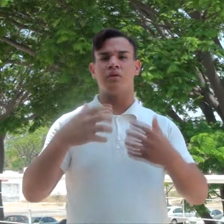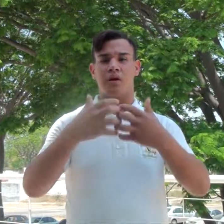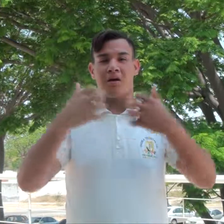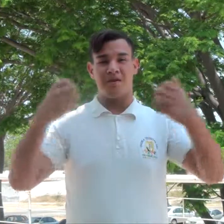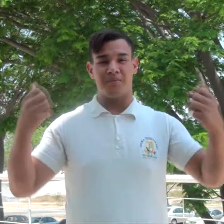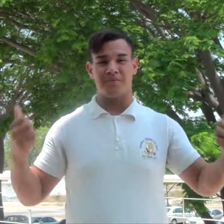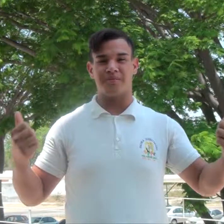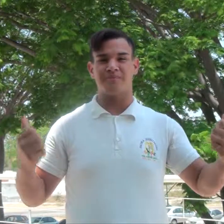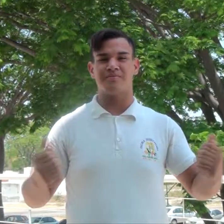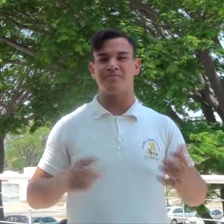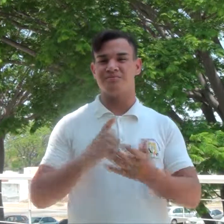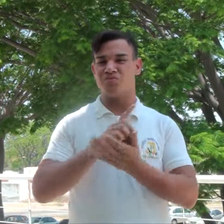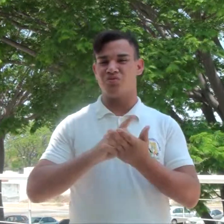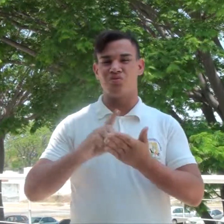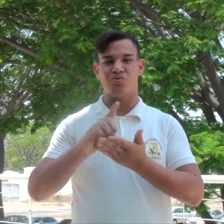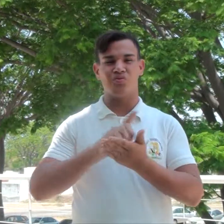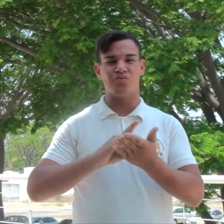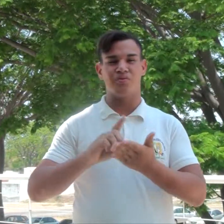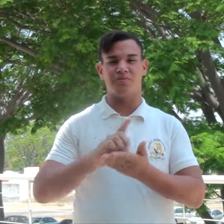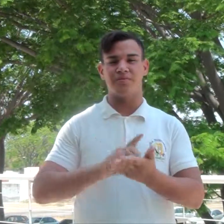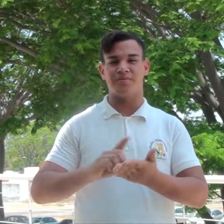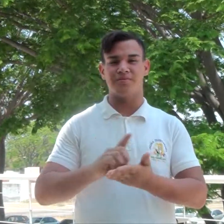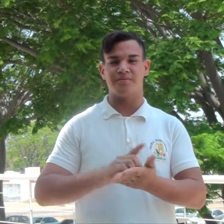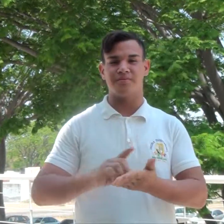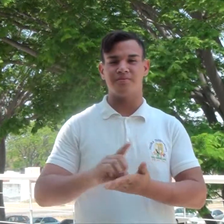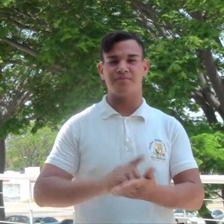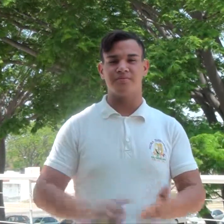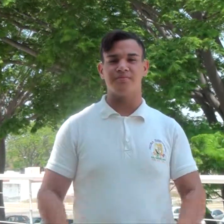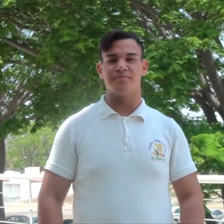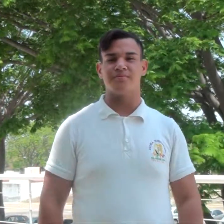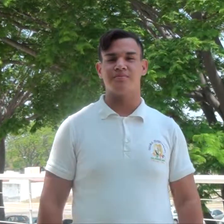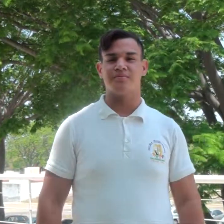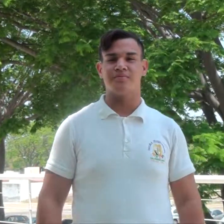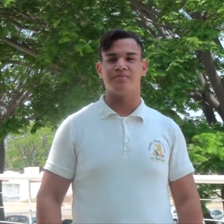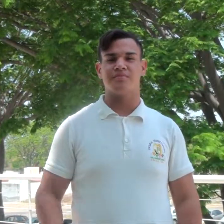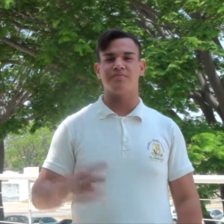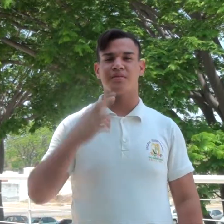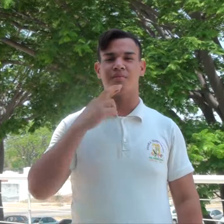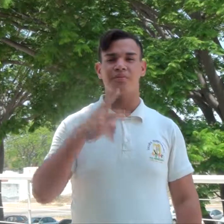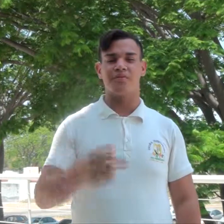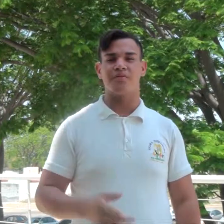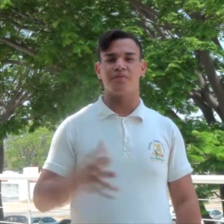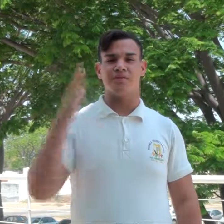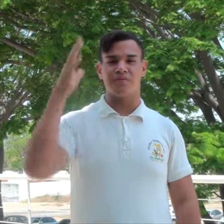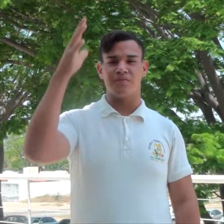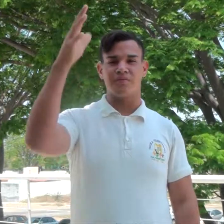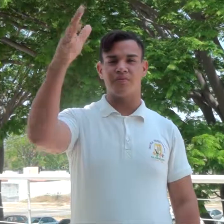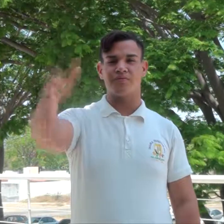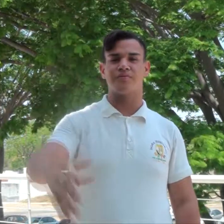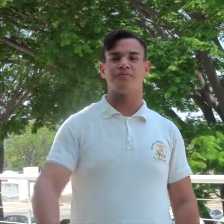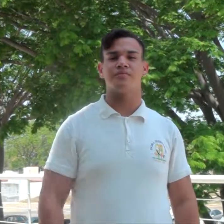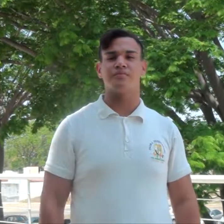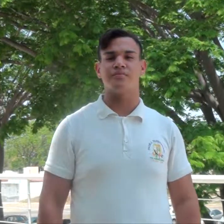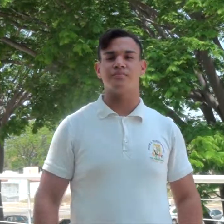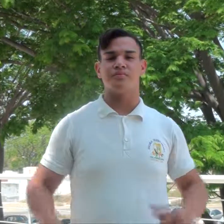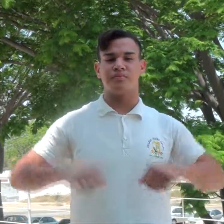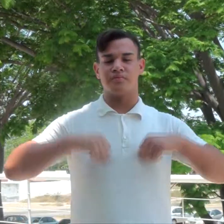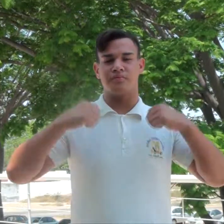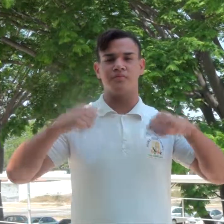Esto a mí me separaría de drogas y esto a mí me aseguraría un futuro mejor a